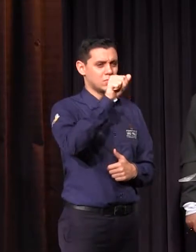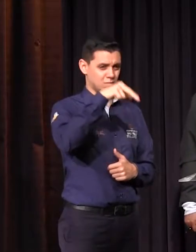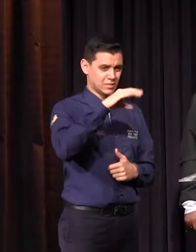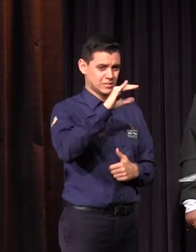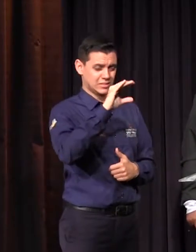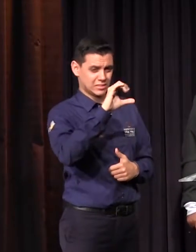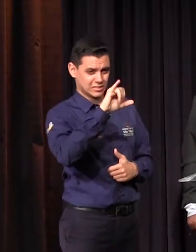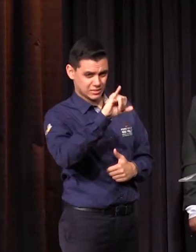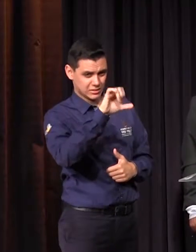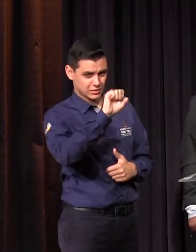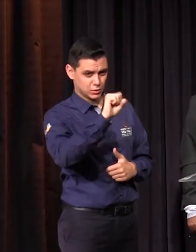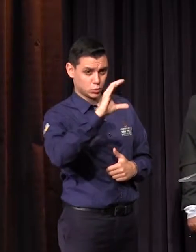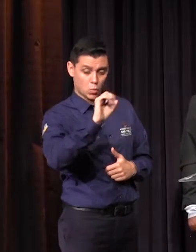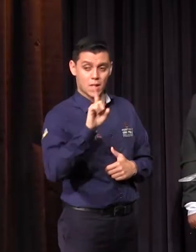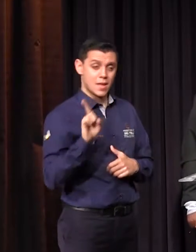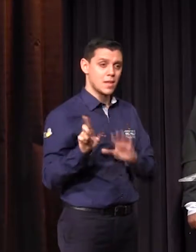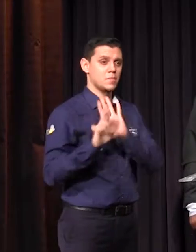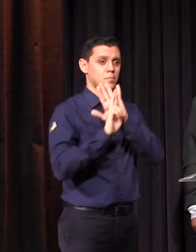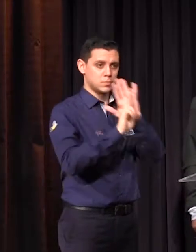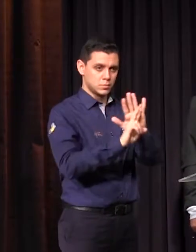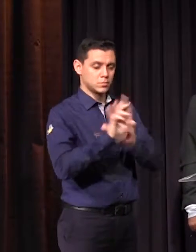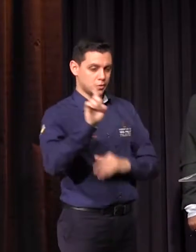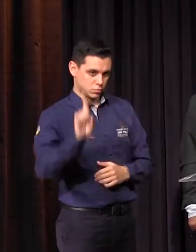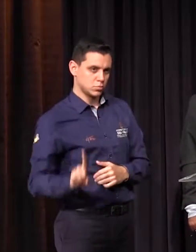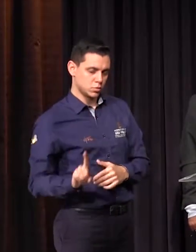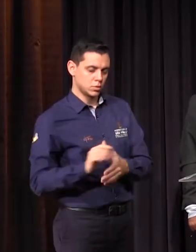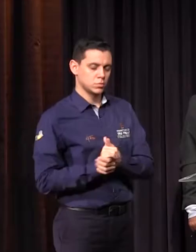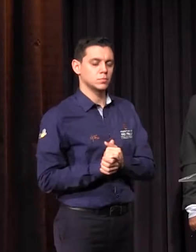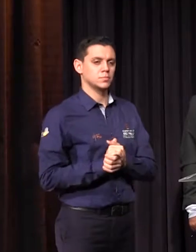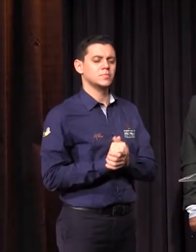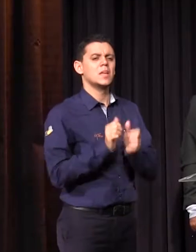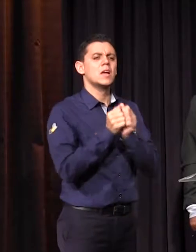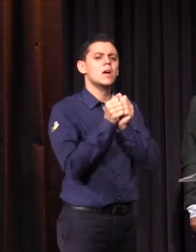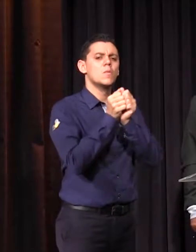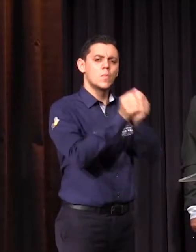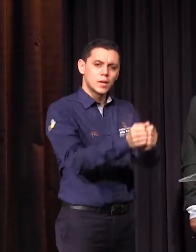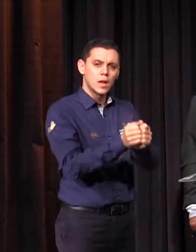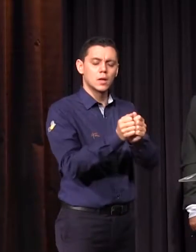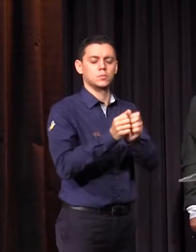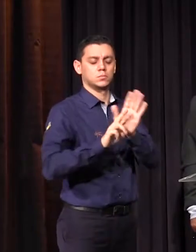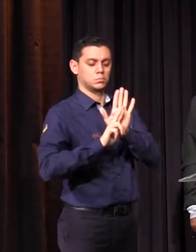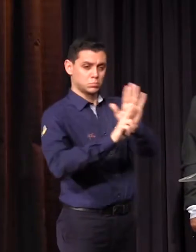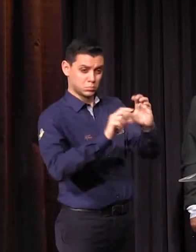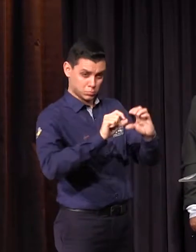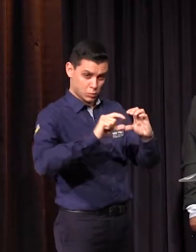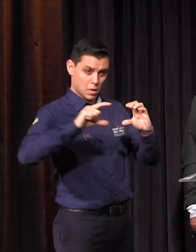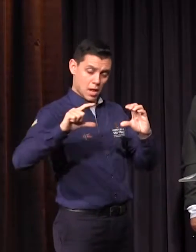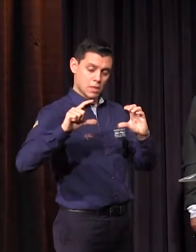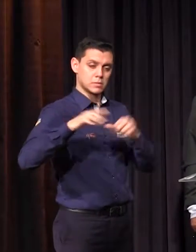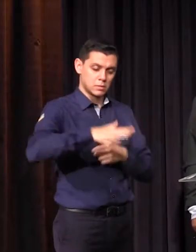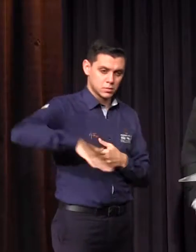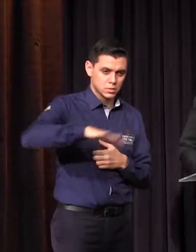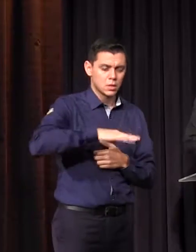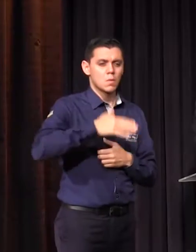a dirigente acompanhando o representante do cresce da região senhor